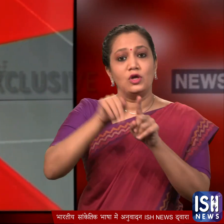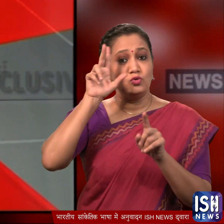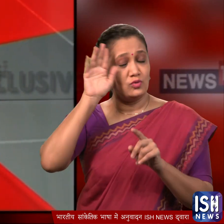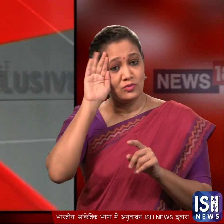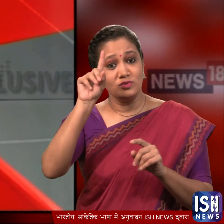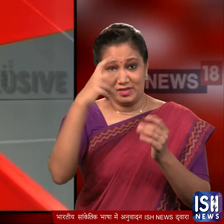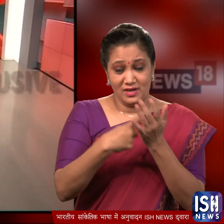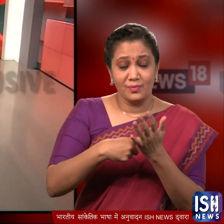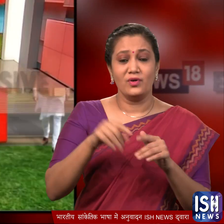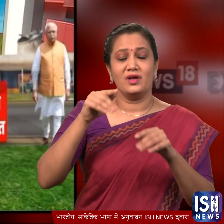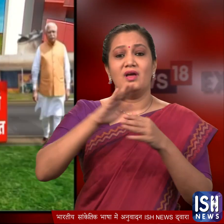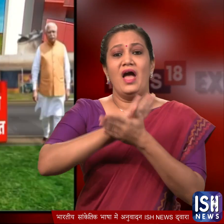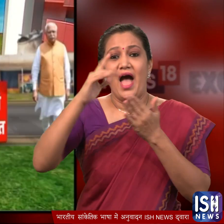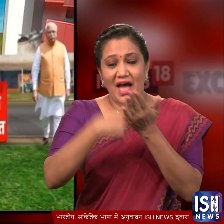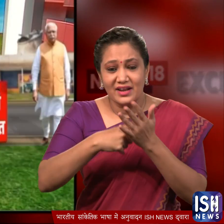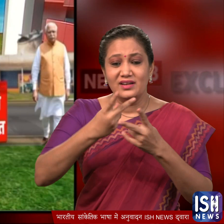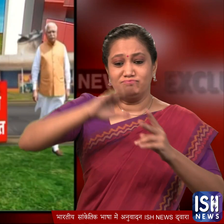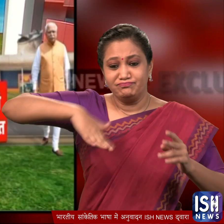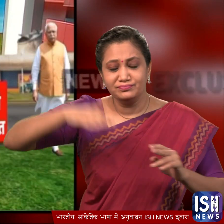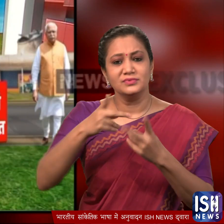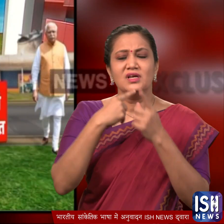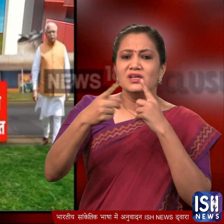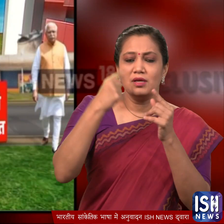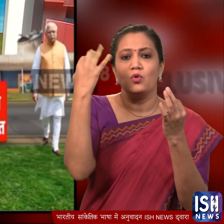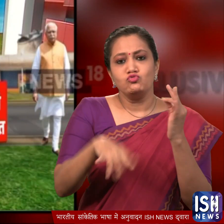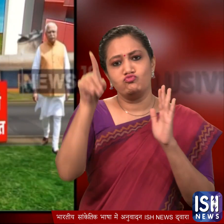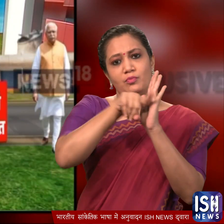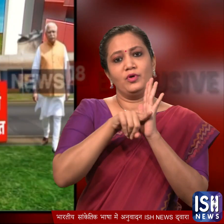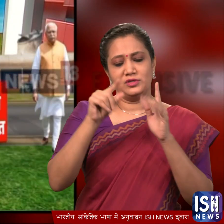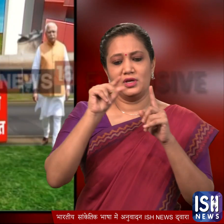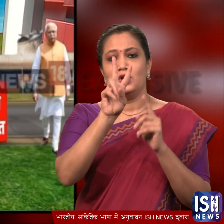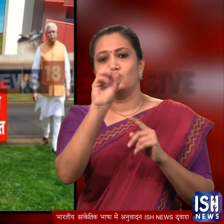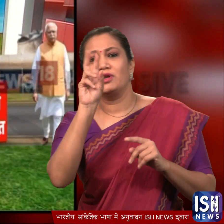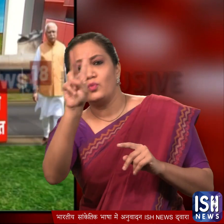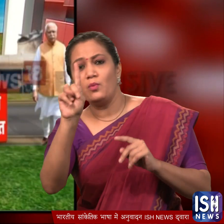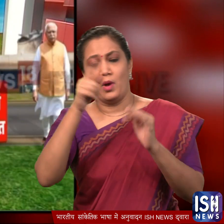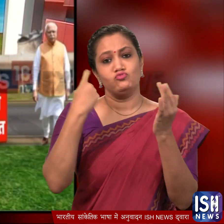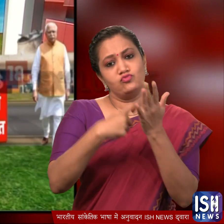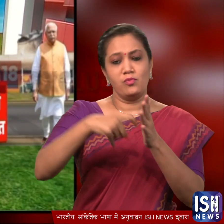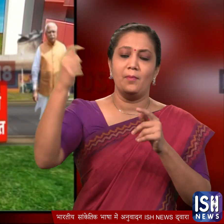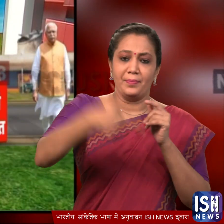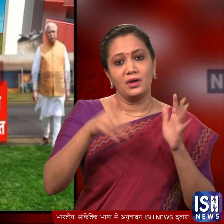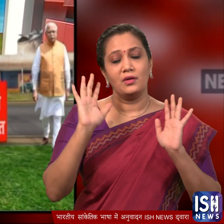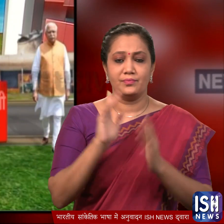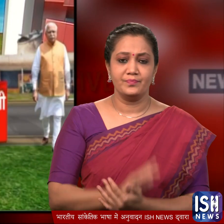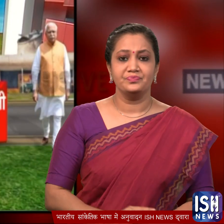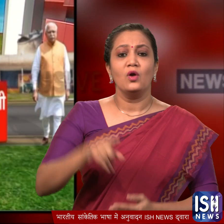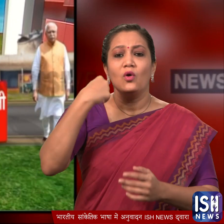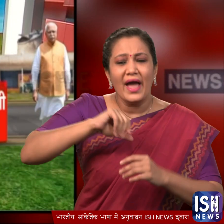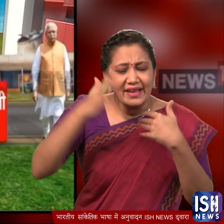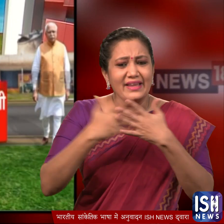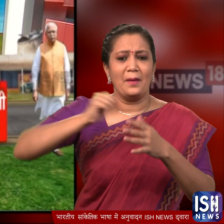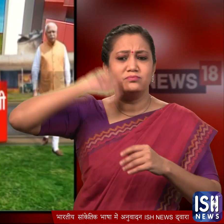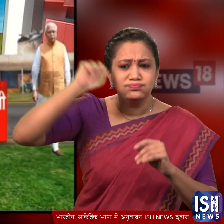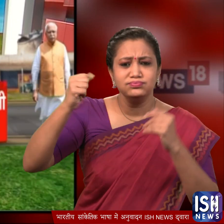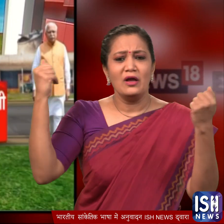पिलानिया की रिपोर्ट है कि हरियाणा विधानसभा में संपत्ति क्षति वसूली विधेयक 2021 पास कर दिया गया, जिसके तहत आंदोलन,